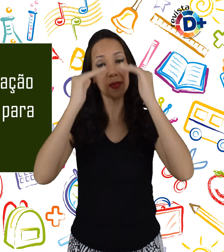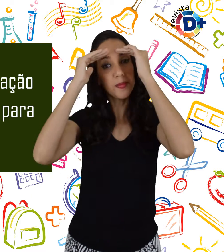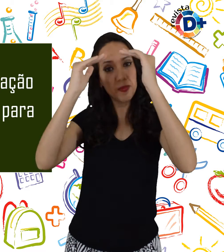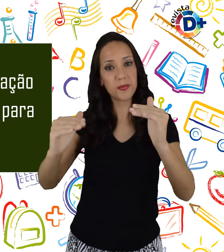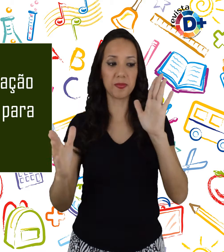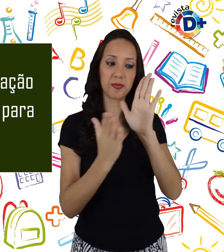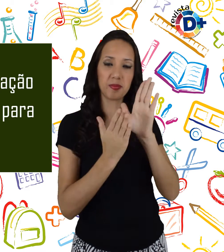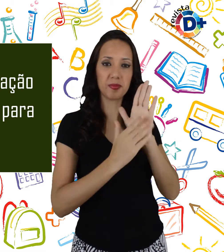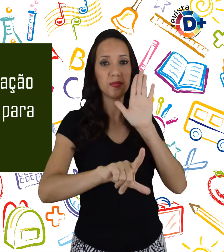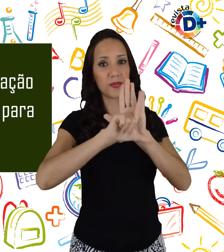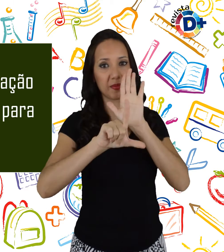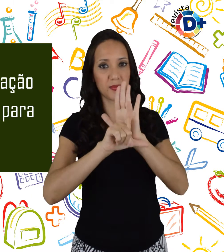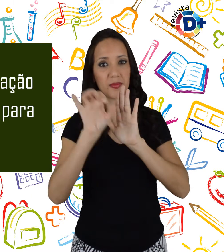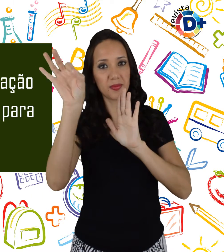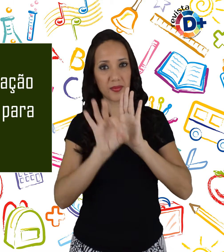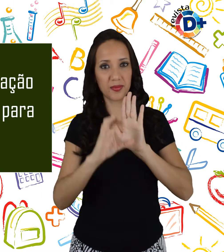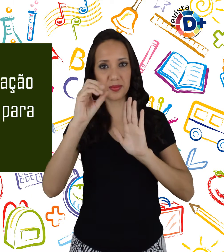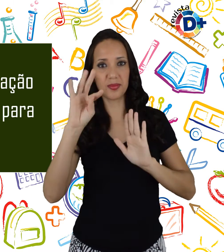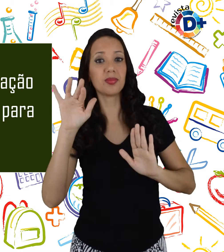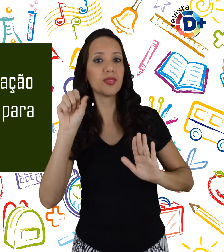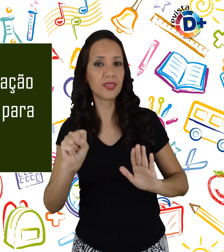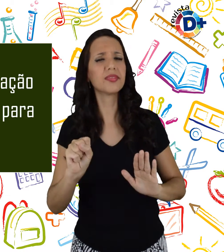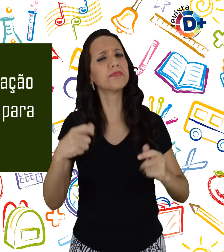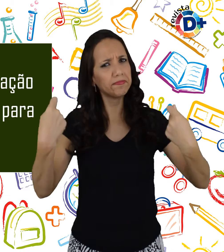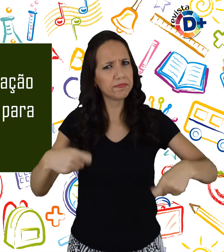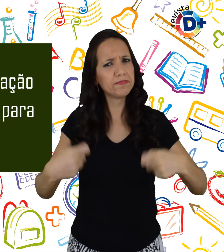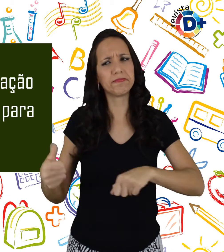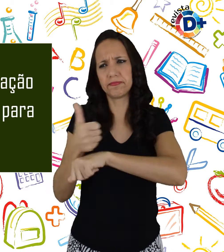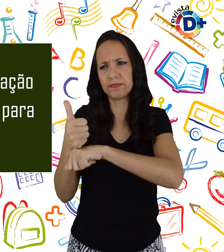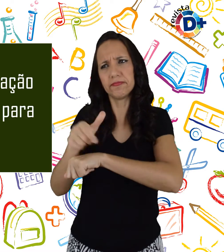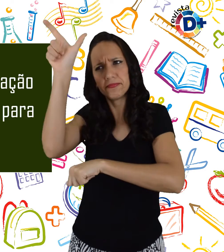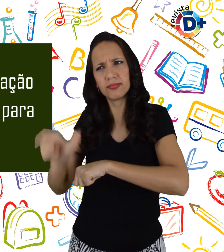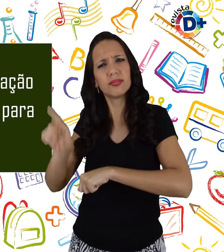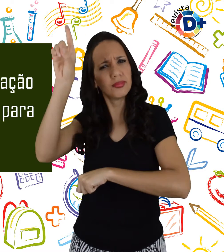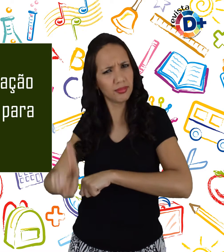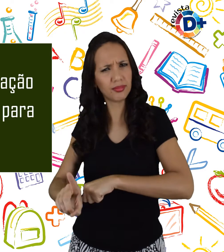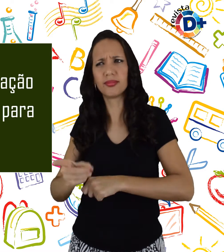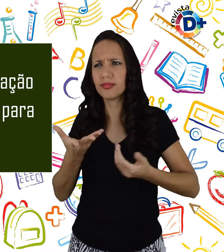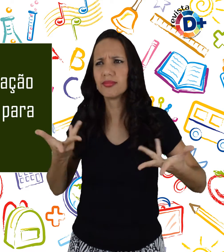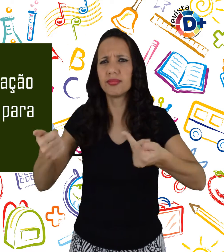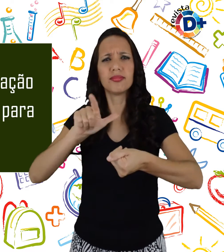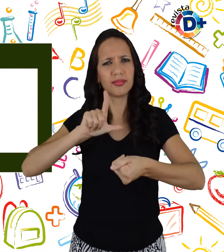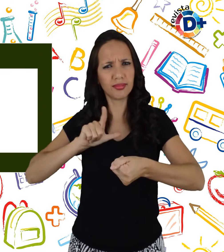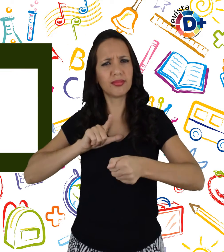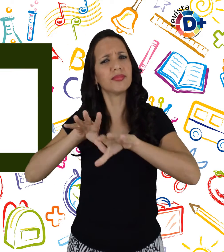cotas se faz necessário um profissional com deficiência qualificado por isso o instituto da oportunidade social